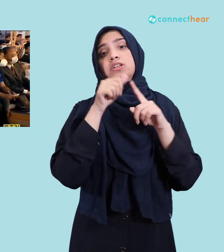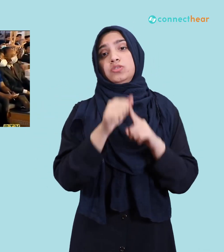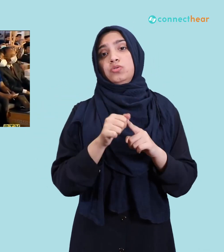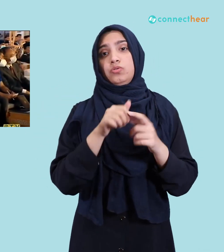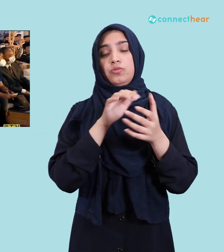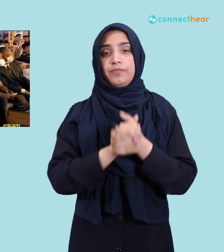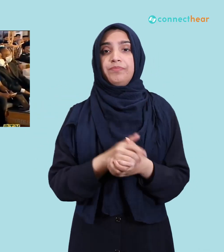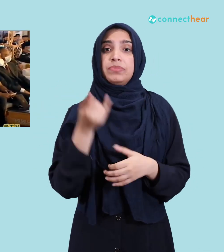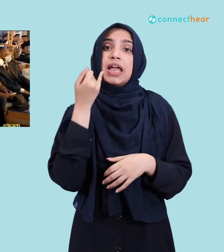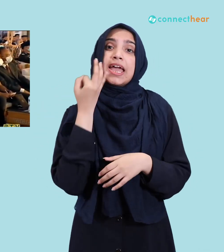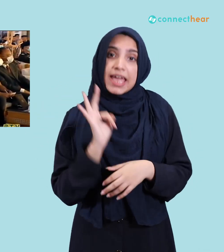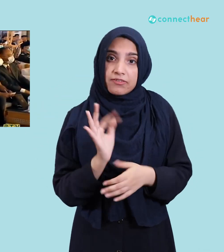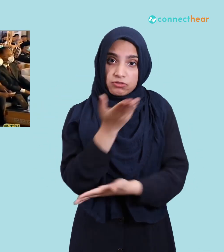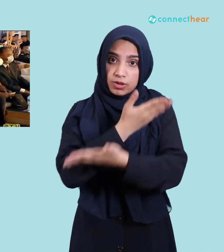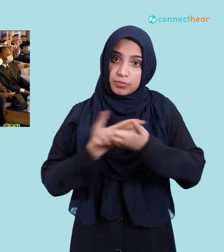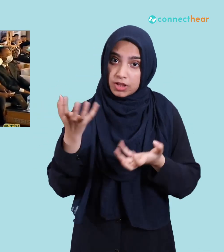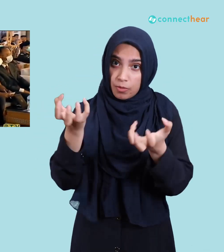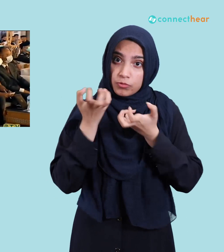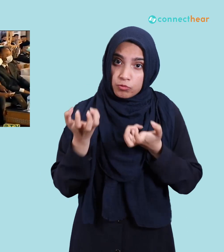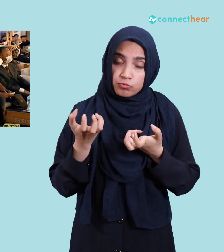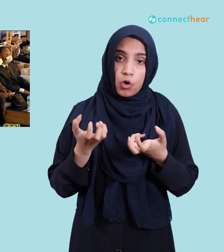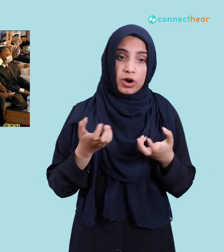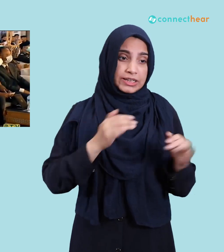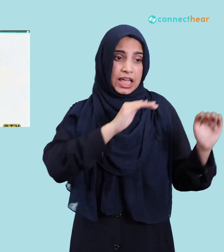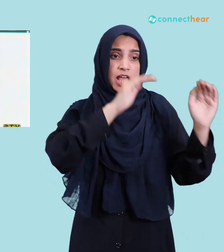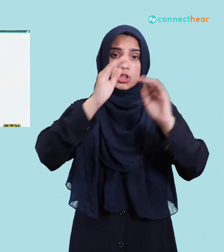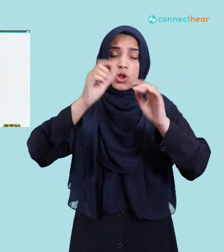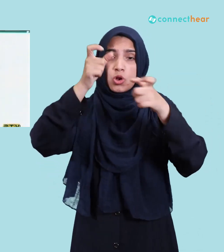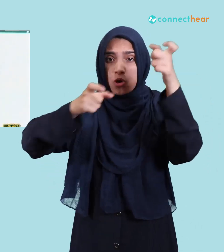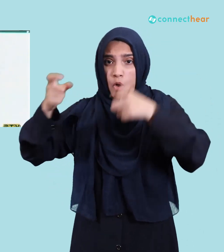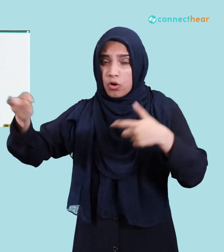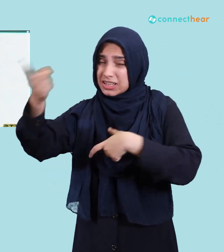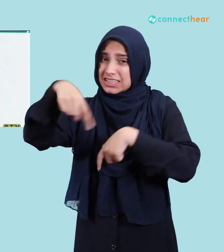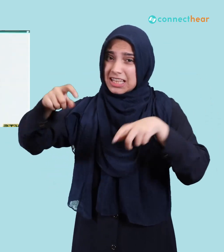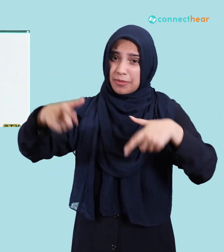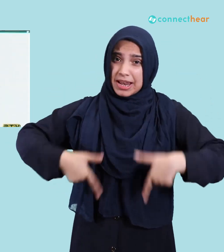ویلتھ کریشن ہونی ہے، تو وہ انڈسٹریلائزیشن کے بغیر نہیں ہو سکتی.